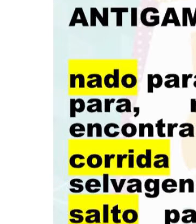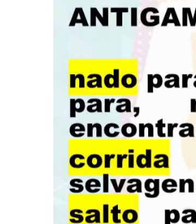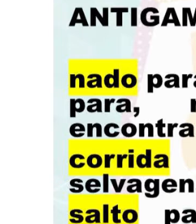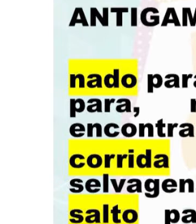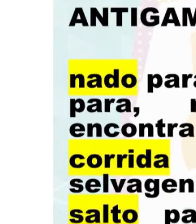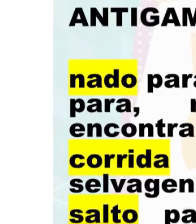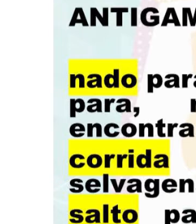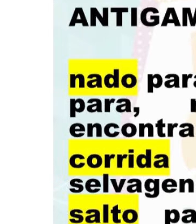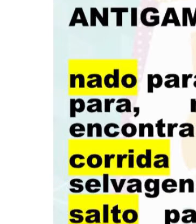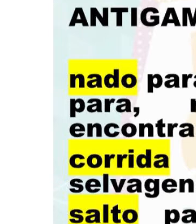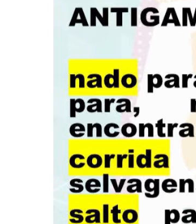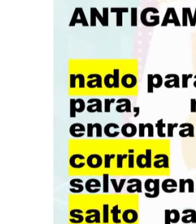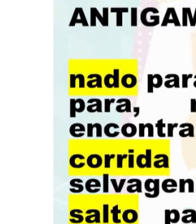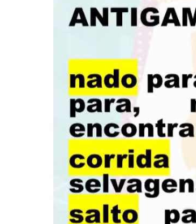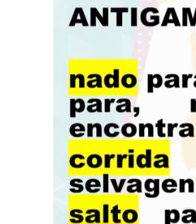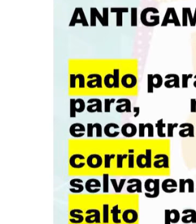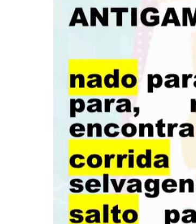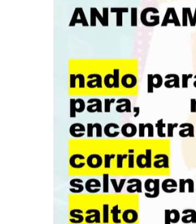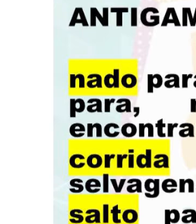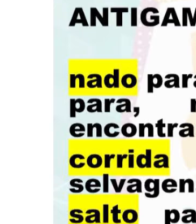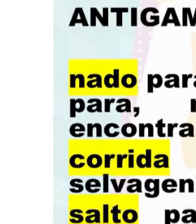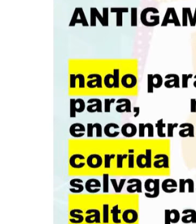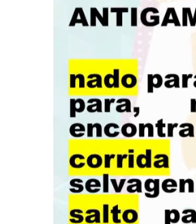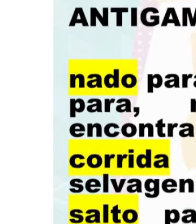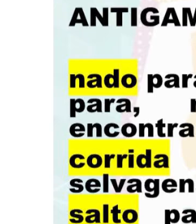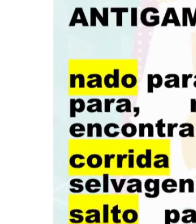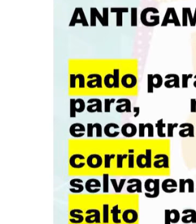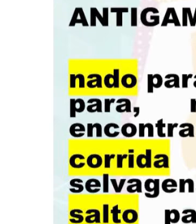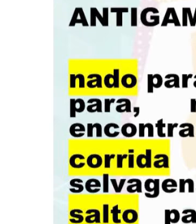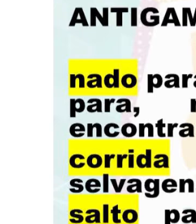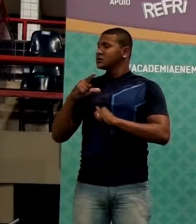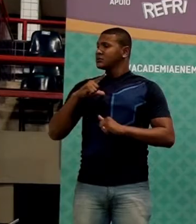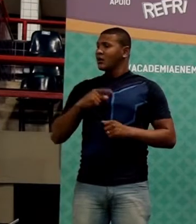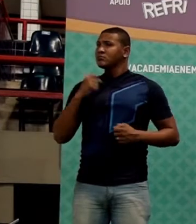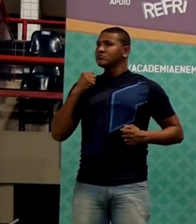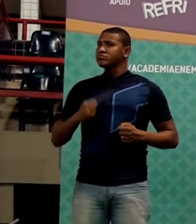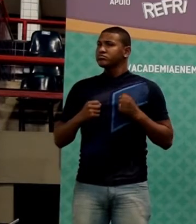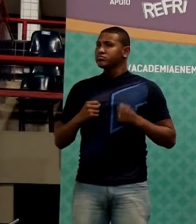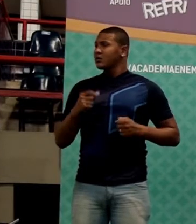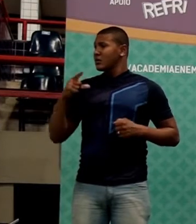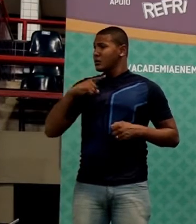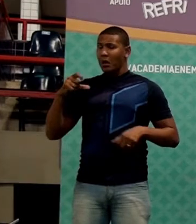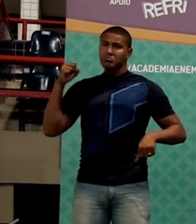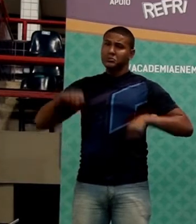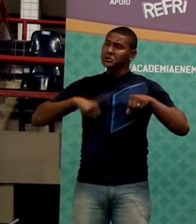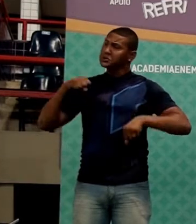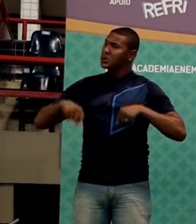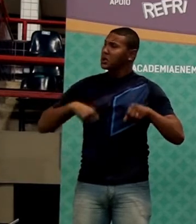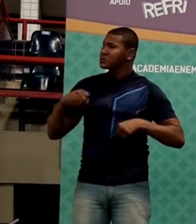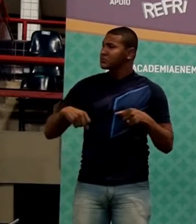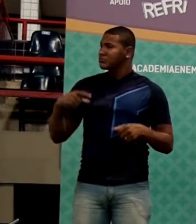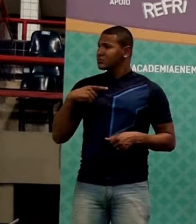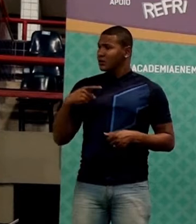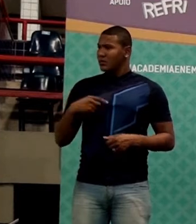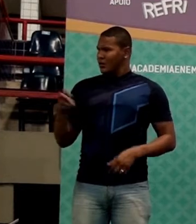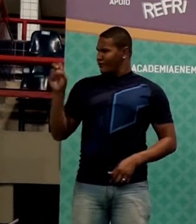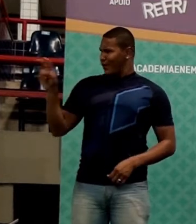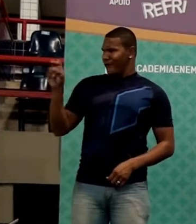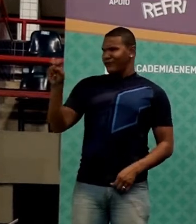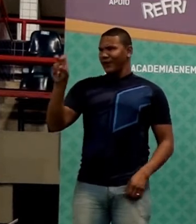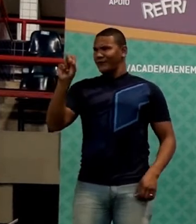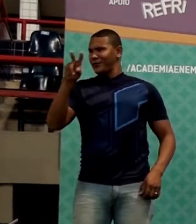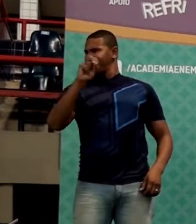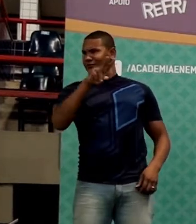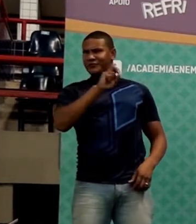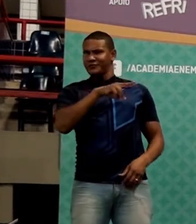o Cooper, tem a corrida a pé e tem a corrida de bicicleta. Em quantos bairros a gente não tem um bocado de bicicleta